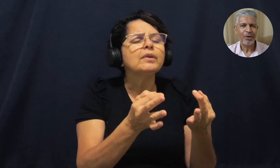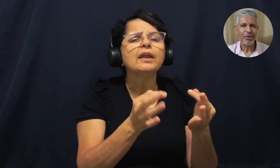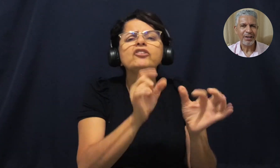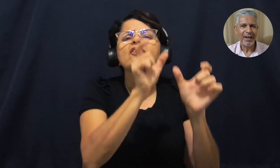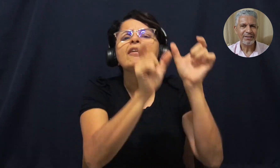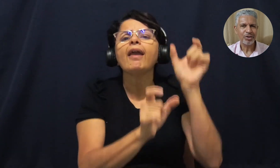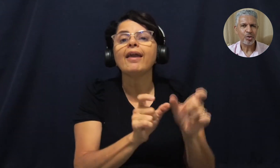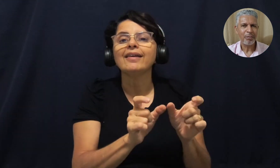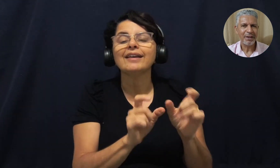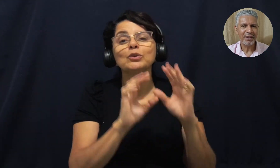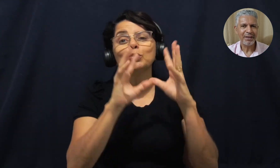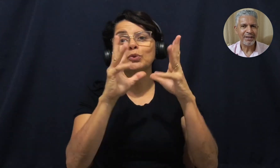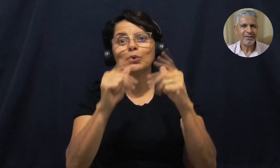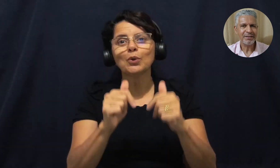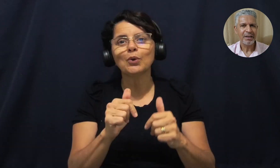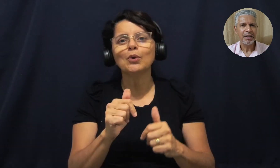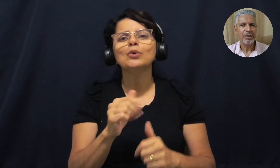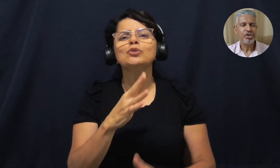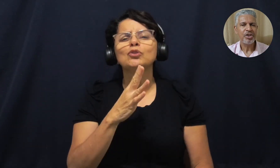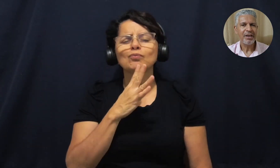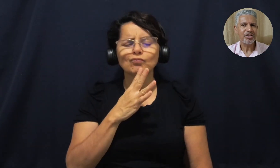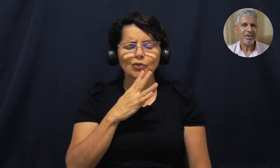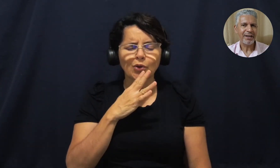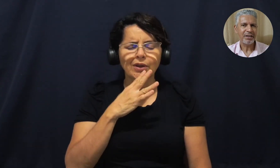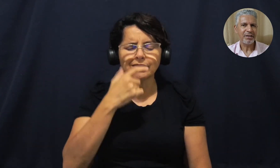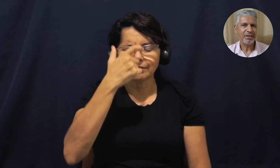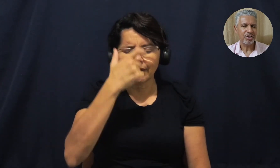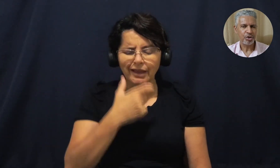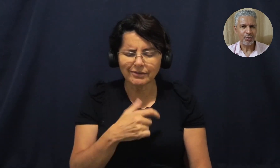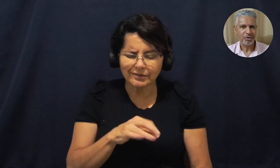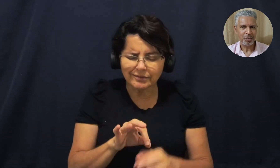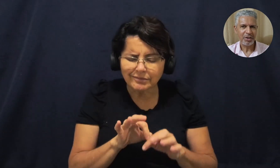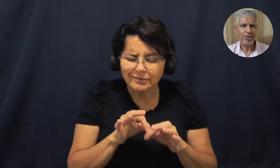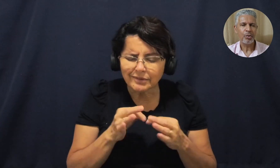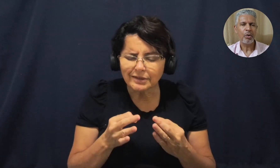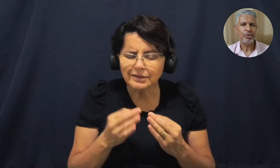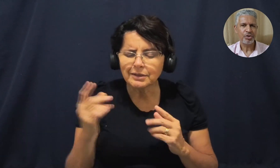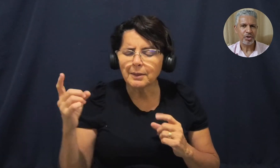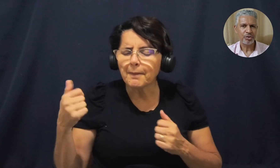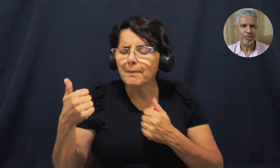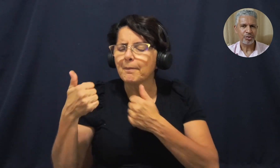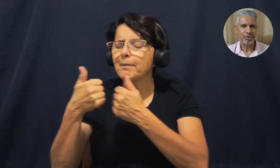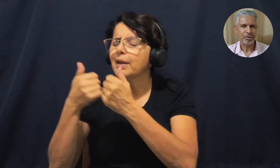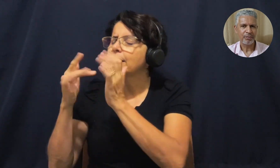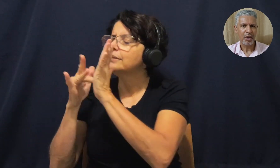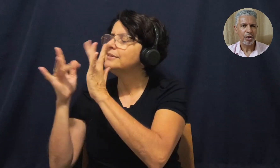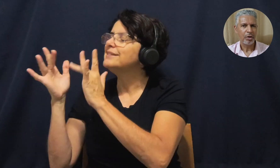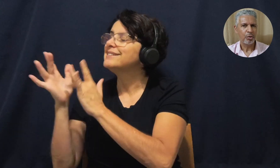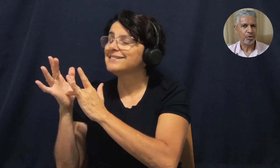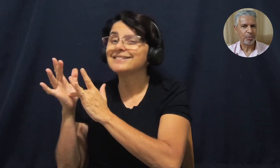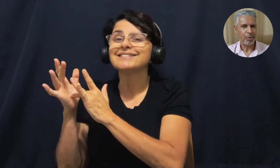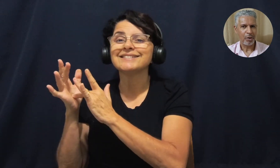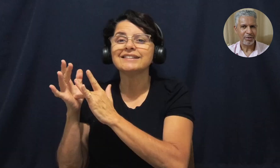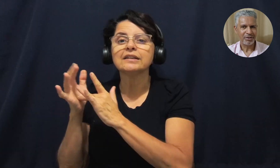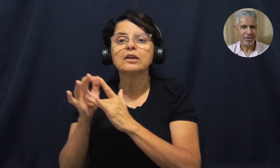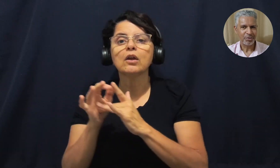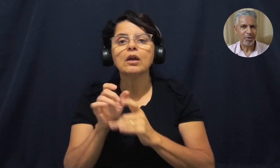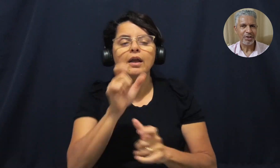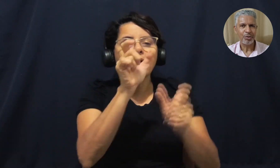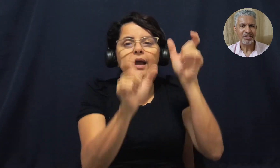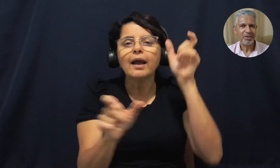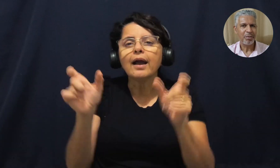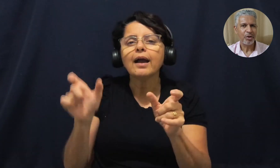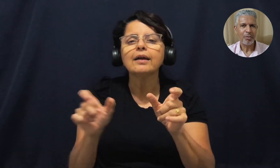aquele que reconhece a sua pequenez diante da grandeza de um espírito como o de Jesus. Os pobres